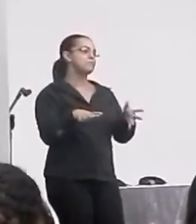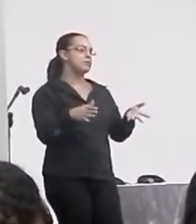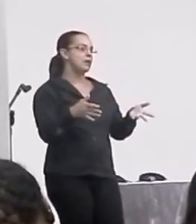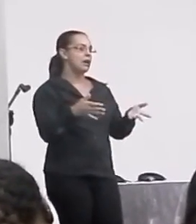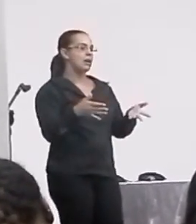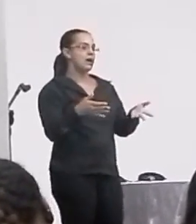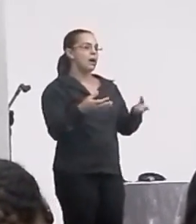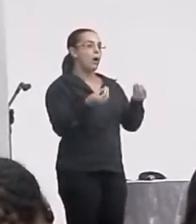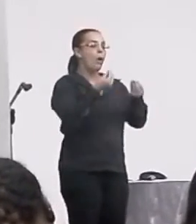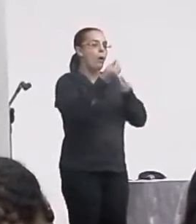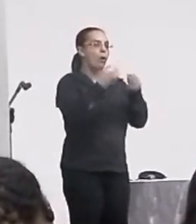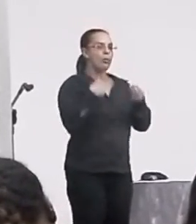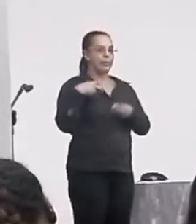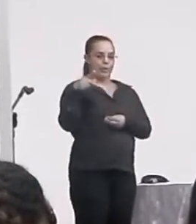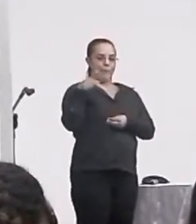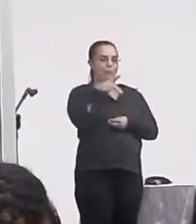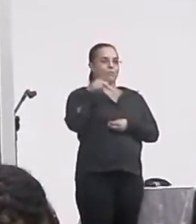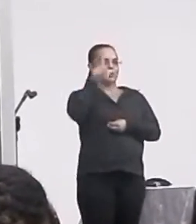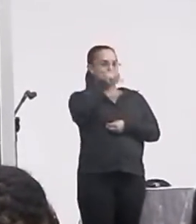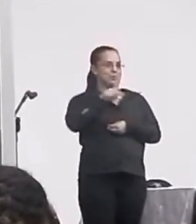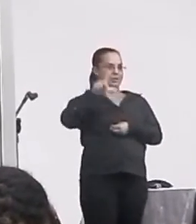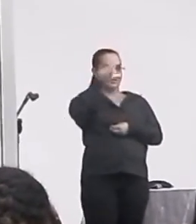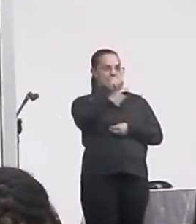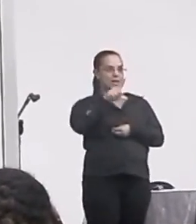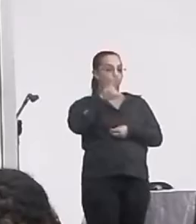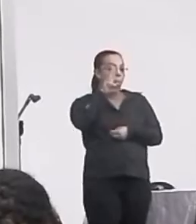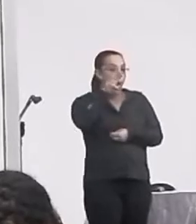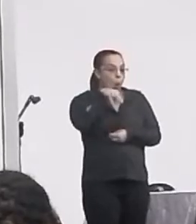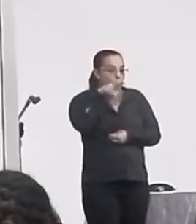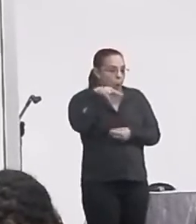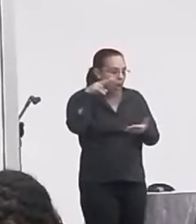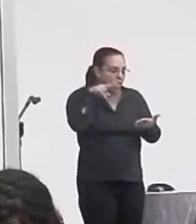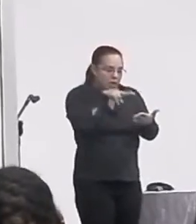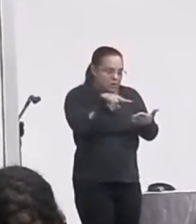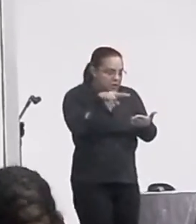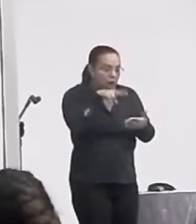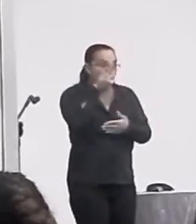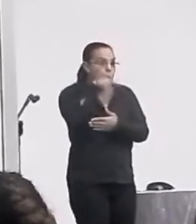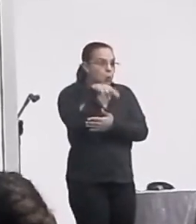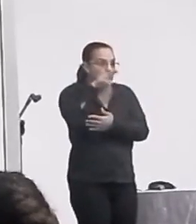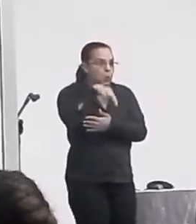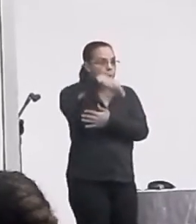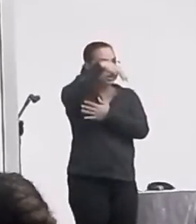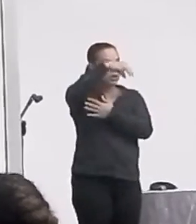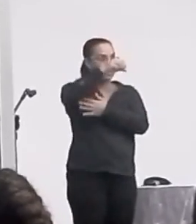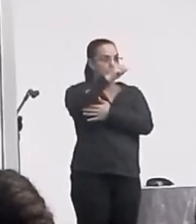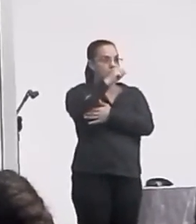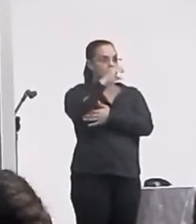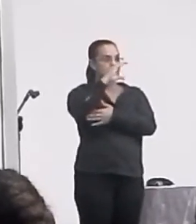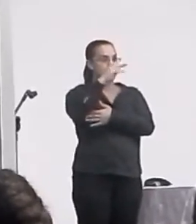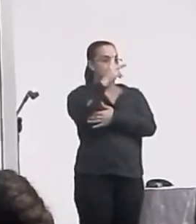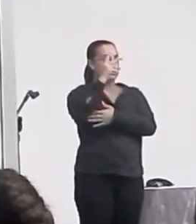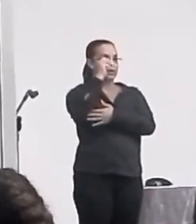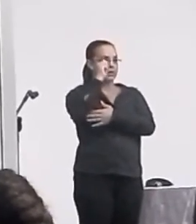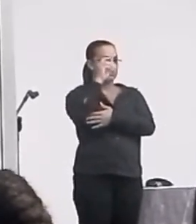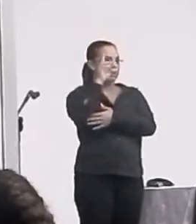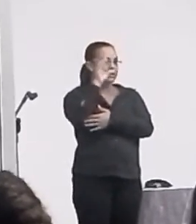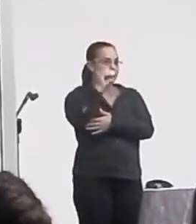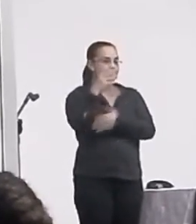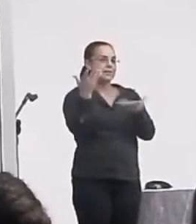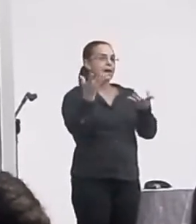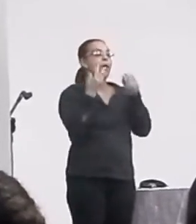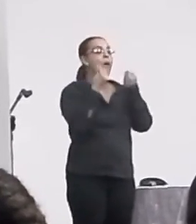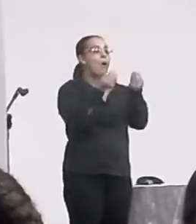ter lido o Grande Sertão. E sempre assim, não tem que ser toda a literatura brasileira, porque os